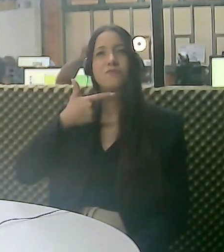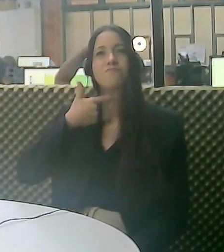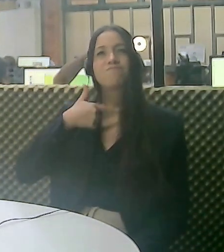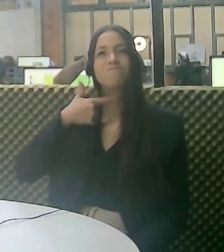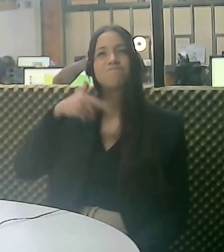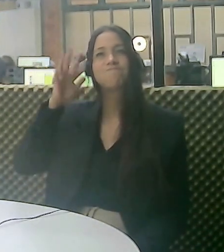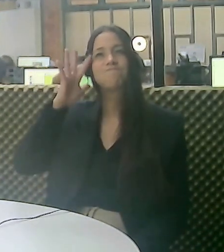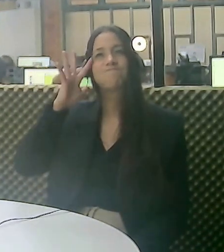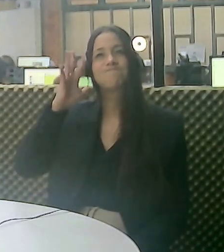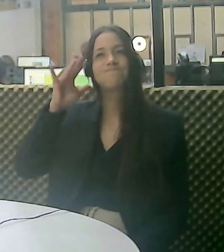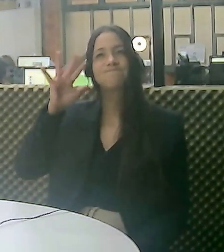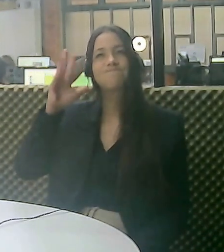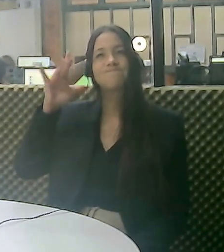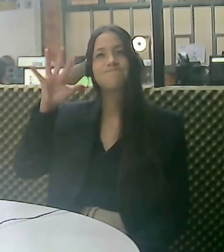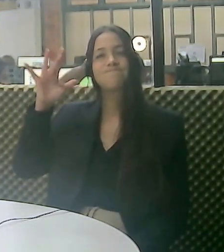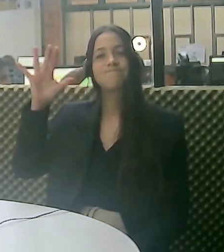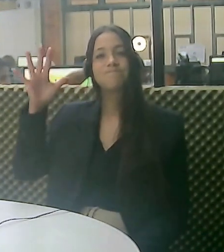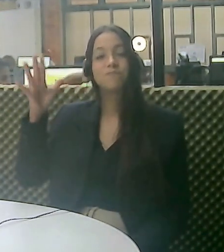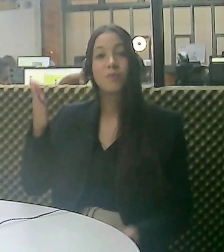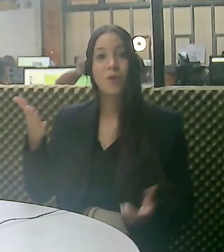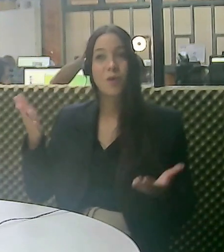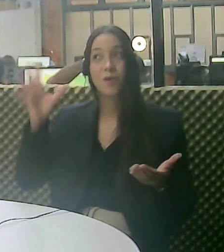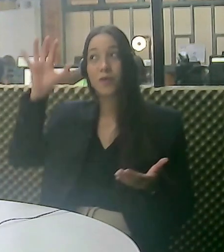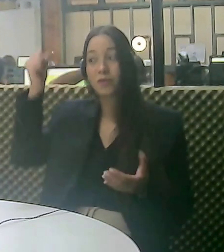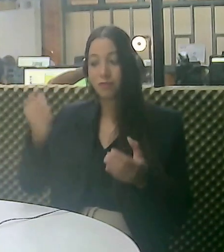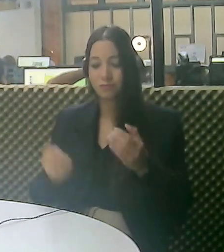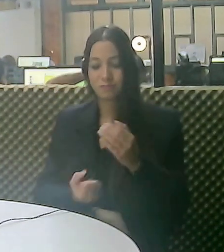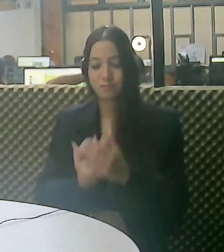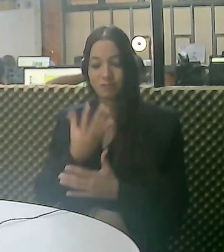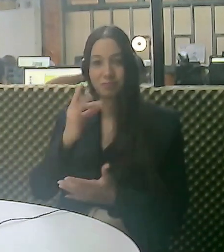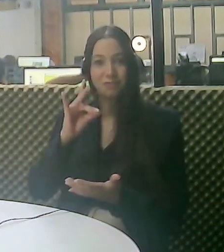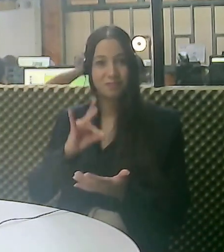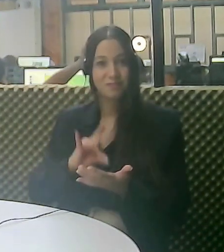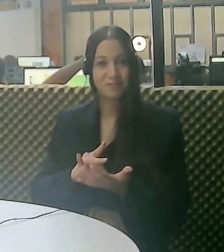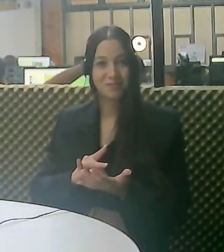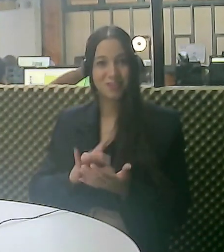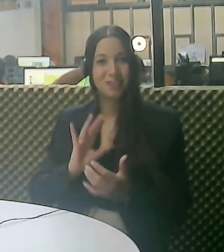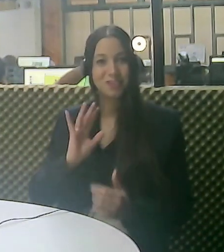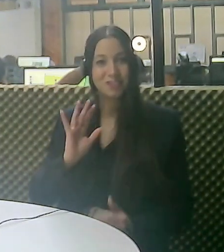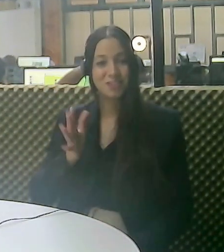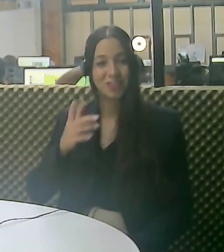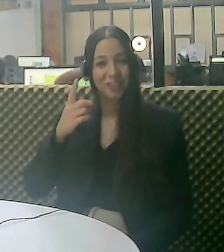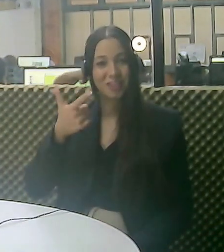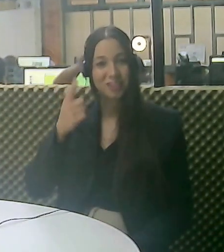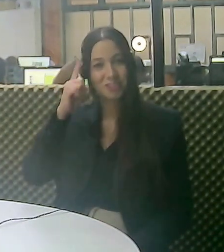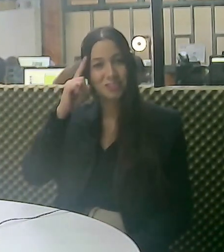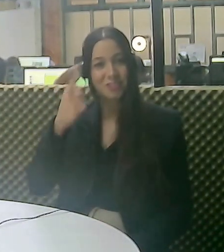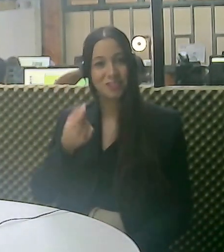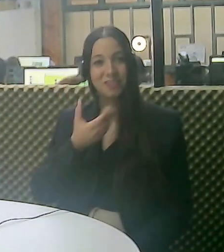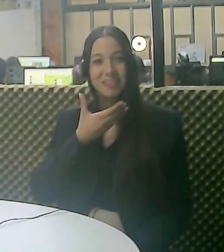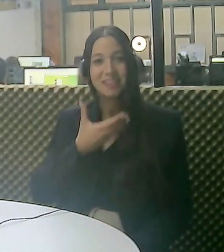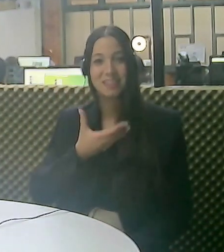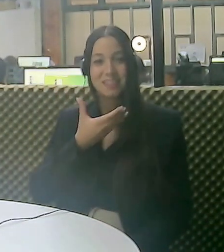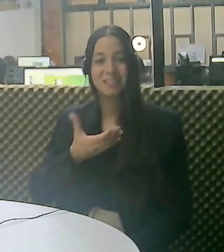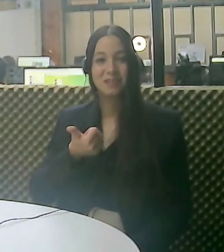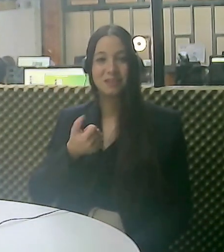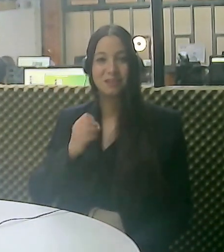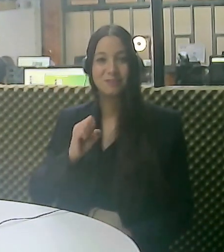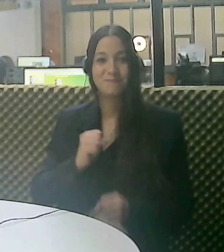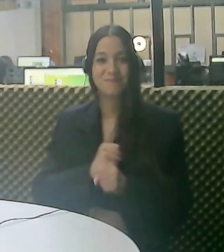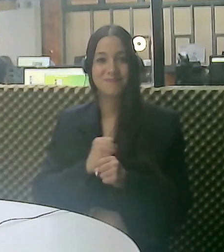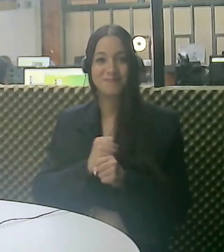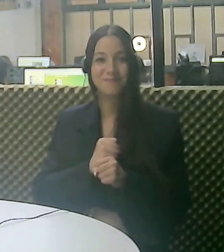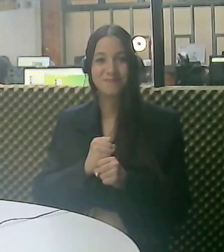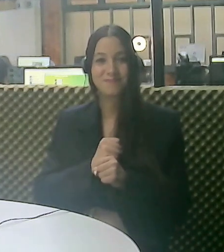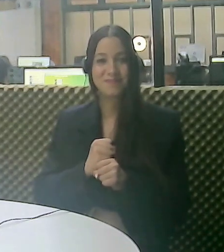um sonho grande, hoje uma realidade. Completando no dia 20 de dezembro os seus 10 anos